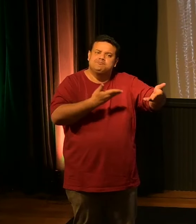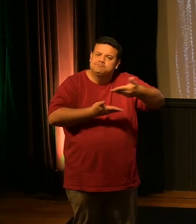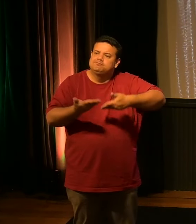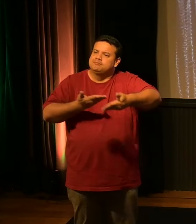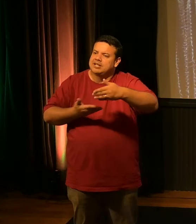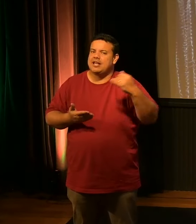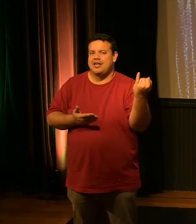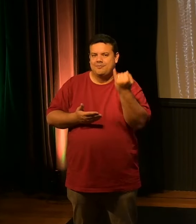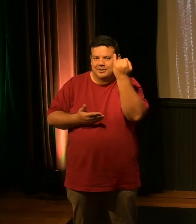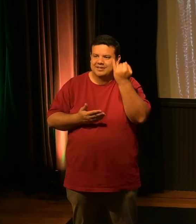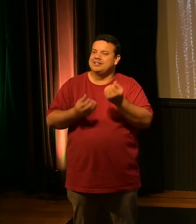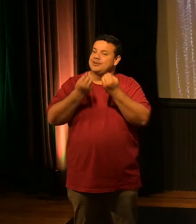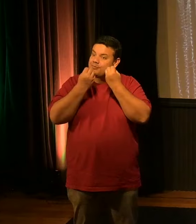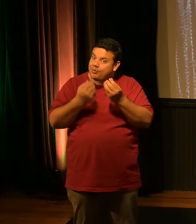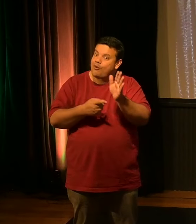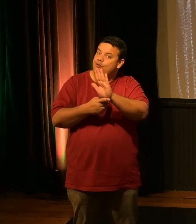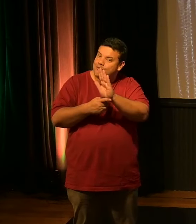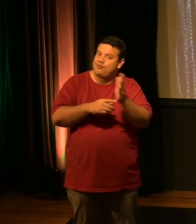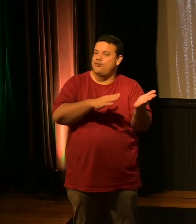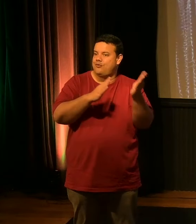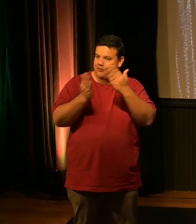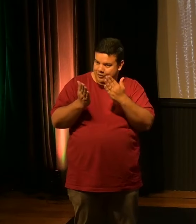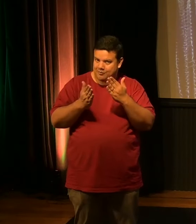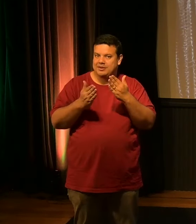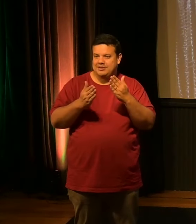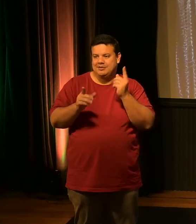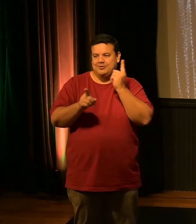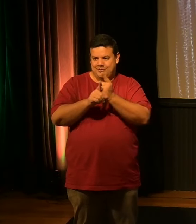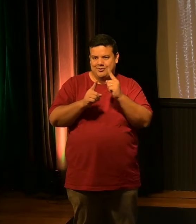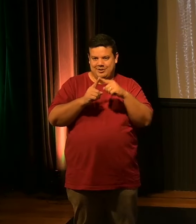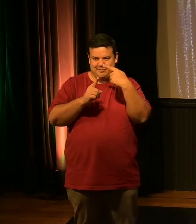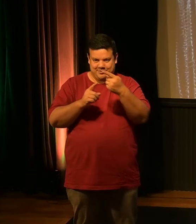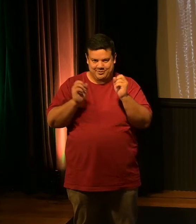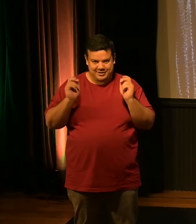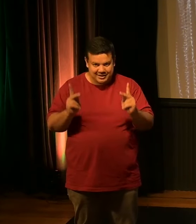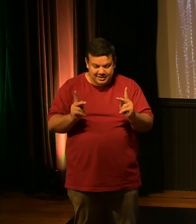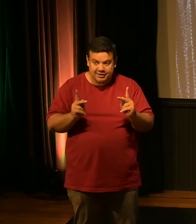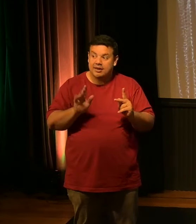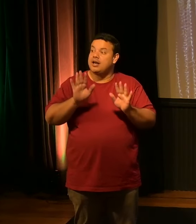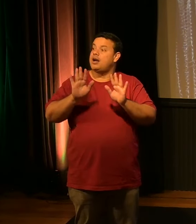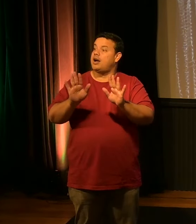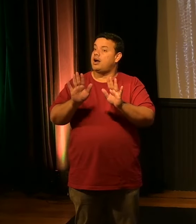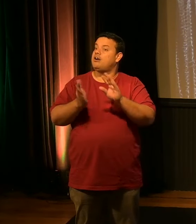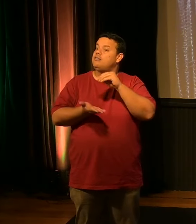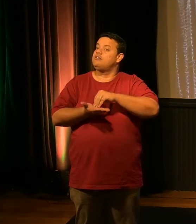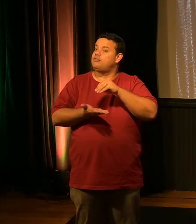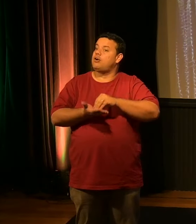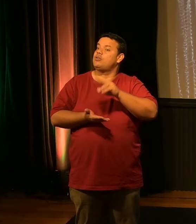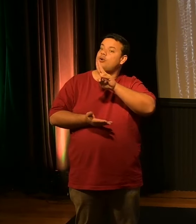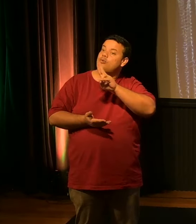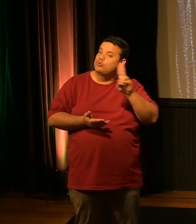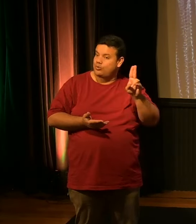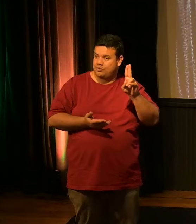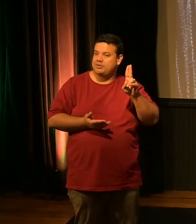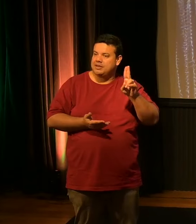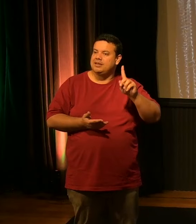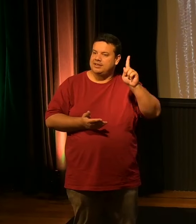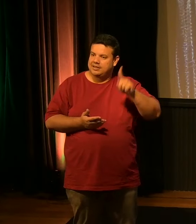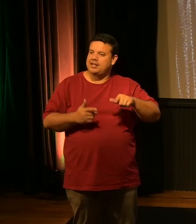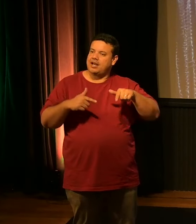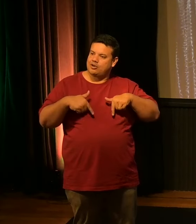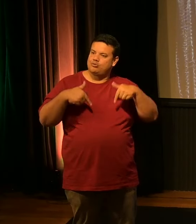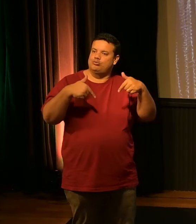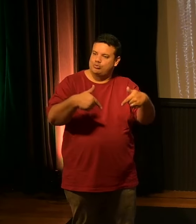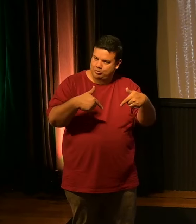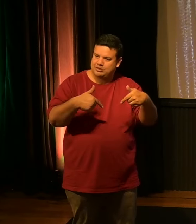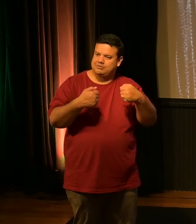É isso, boa sessão e até já. Só um antes. Não, é porque a gente não falou o nome da sessão, que está justamente Pretitudes em Atrito, que está logo aqui